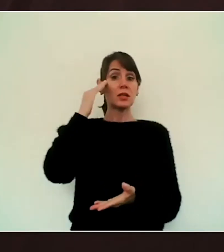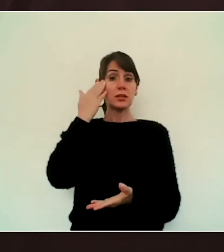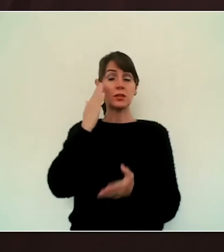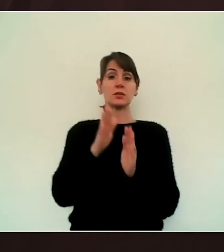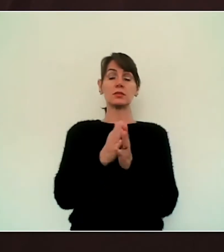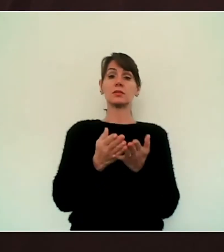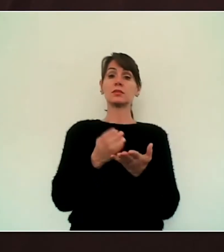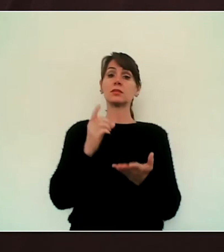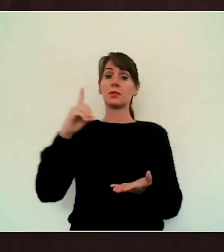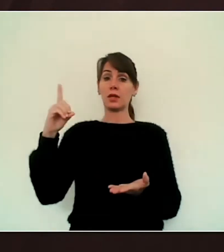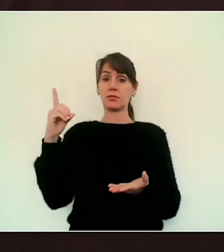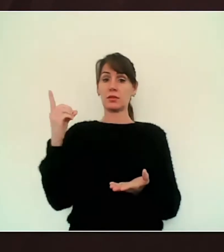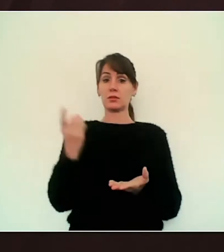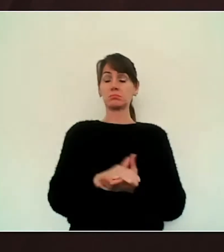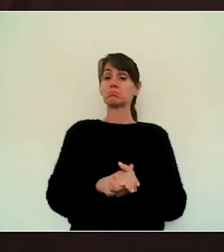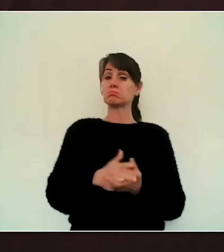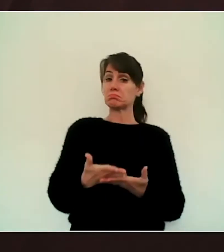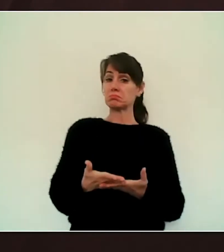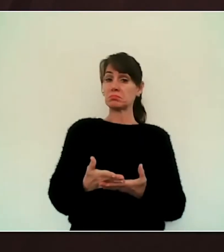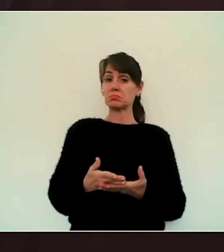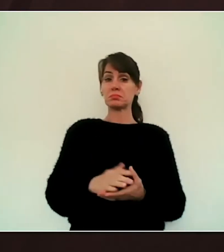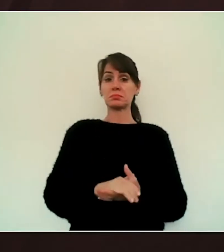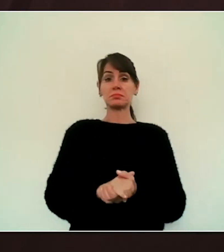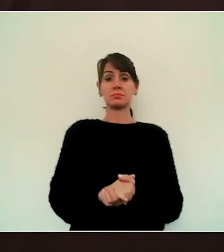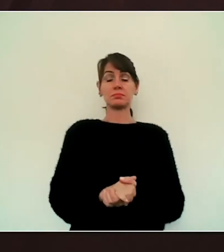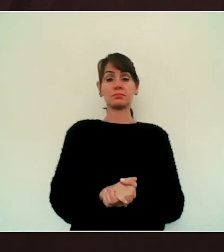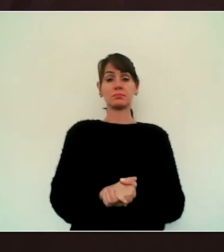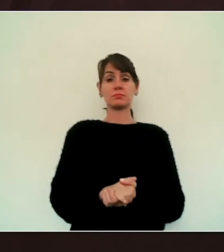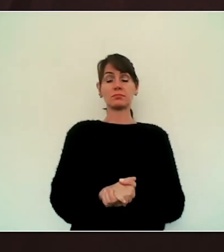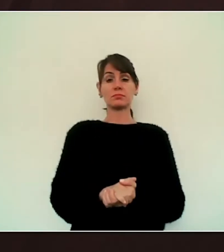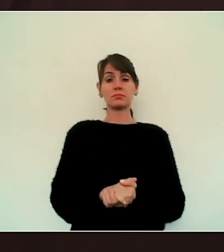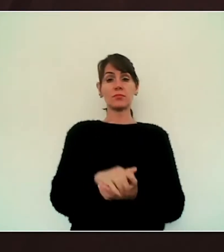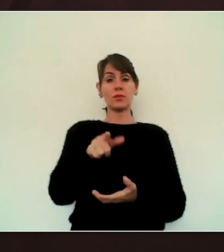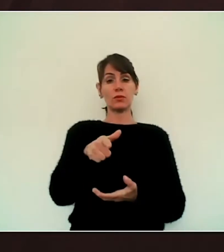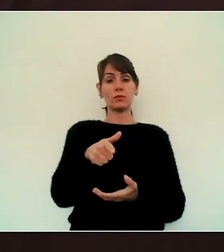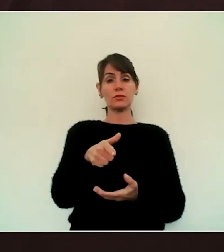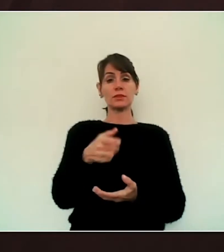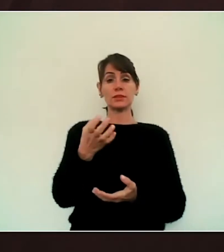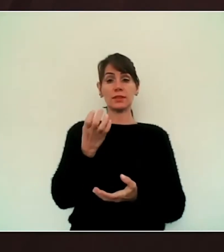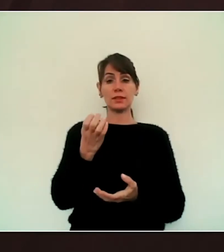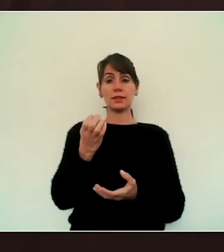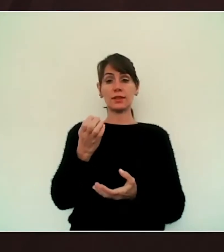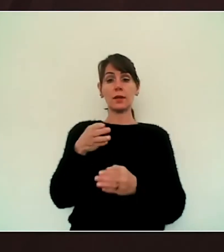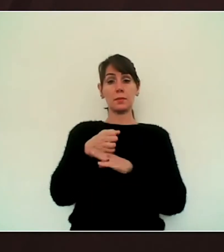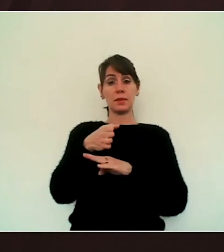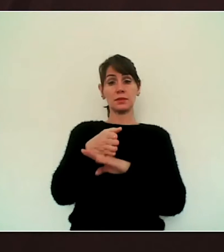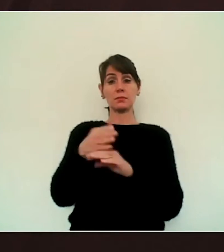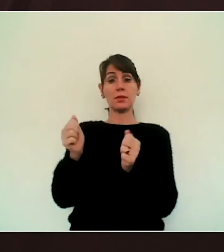tem. Ou você quer fazer parte daquele que ouve e entende?